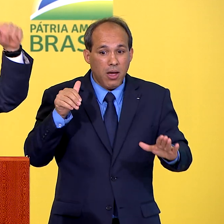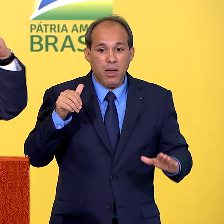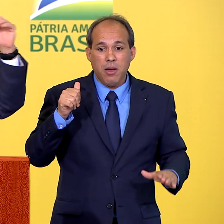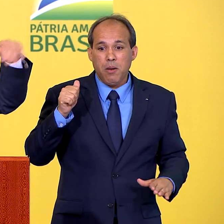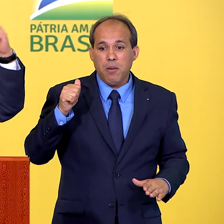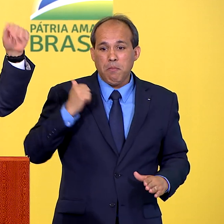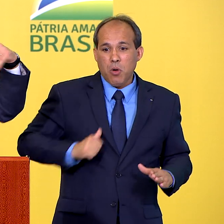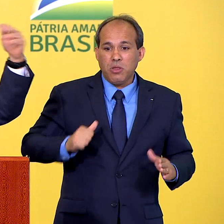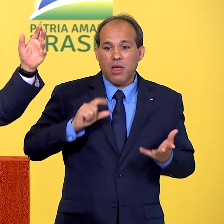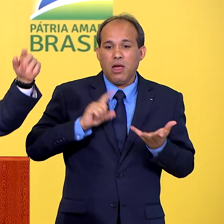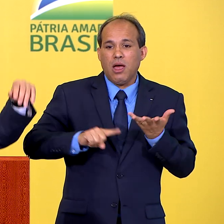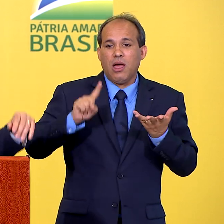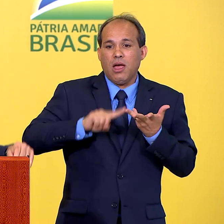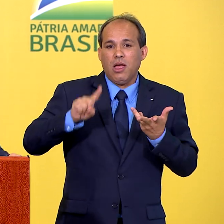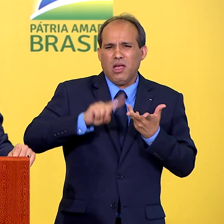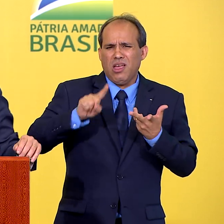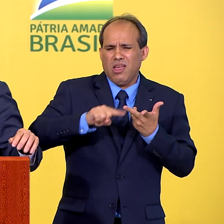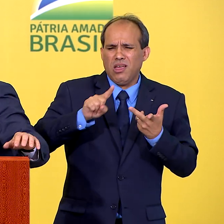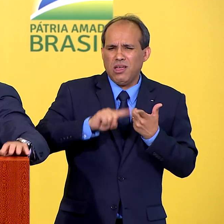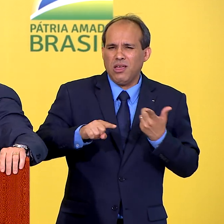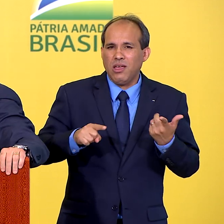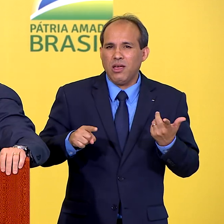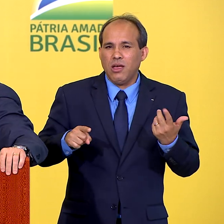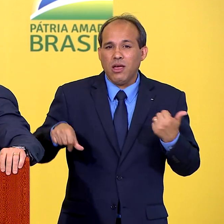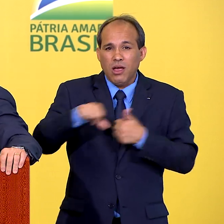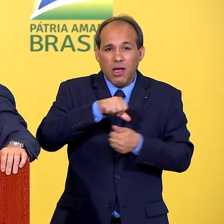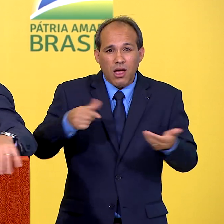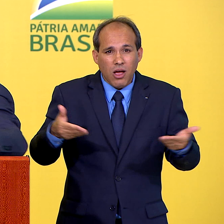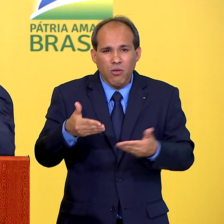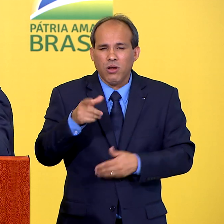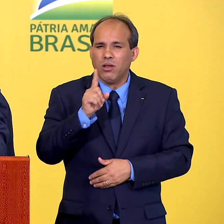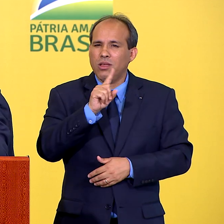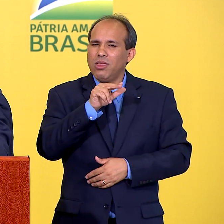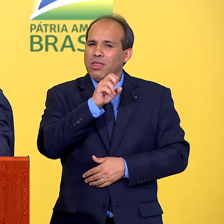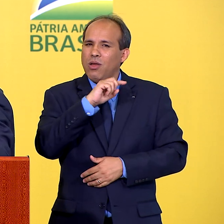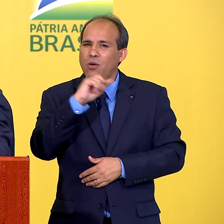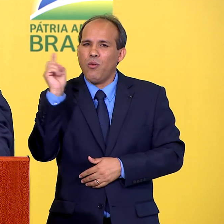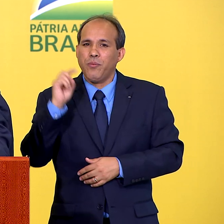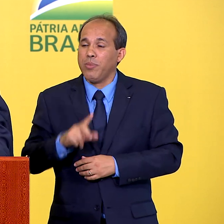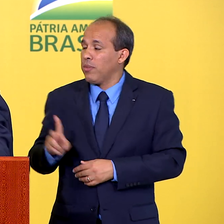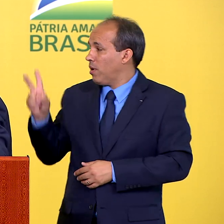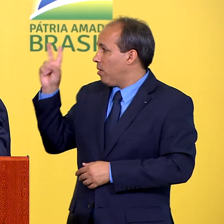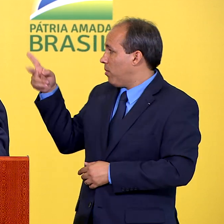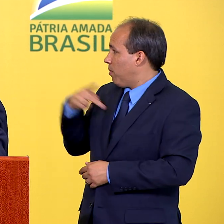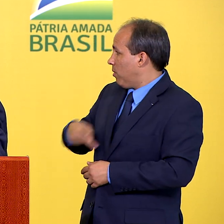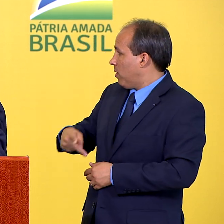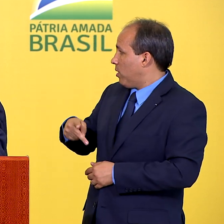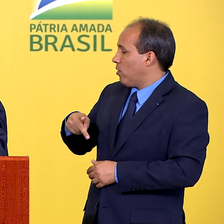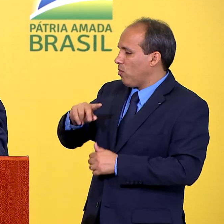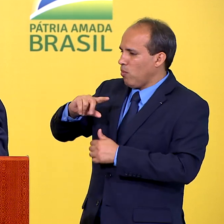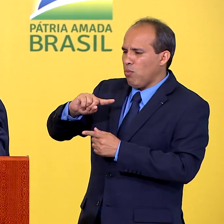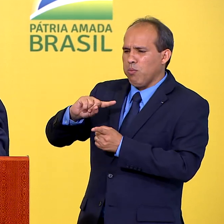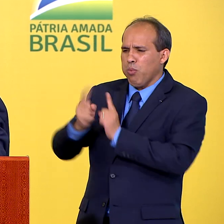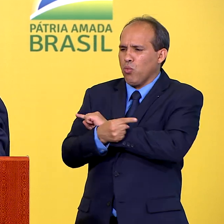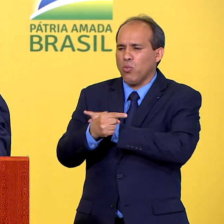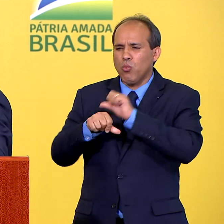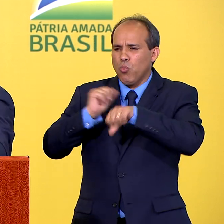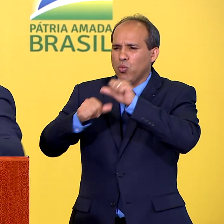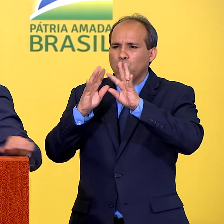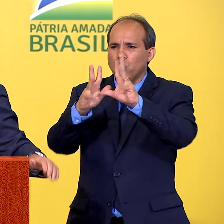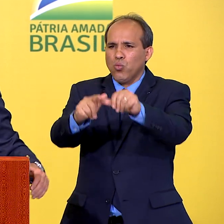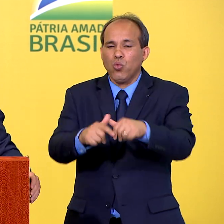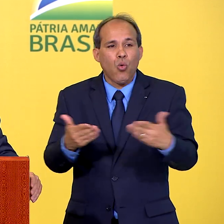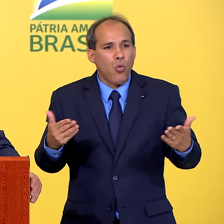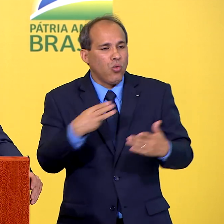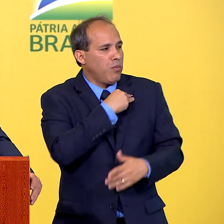A, B, C, D e E. Agora não, presidente. O senhor transformou tudo isso com a sua equipe. Hoje, ministro